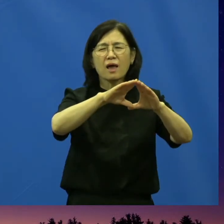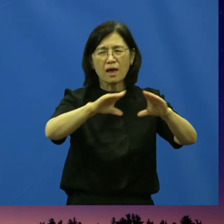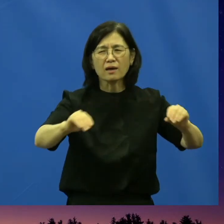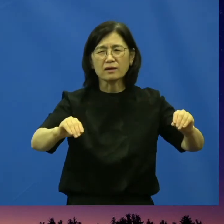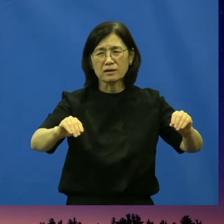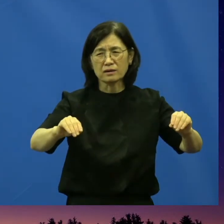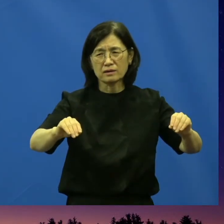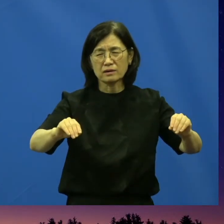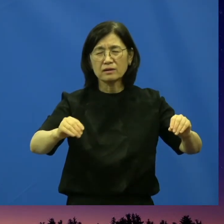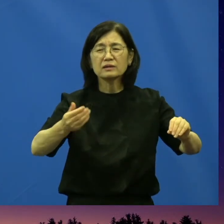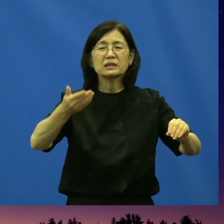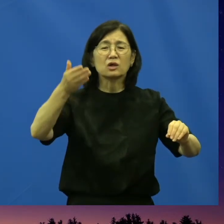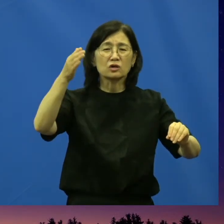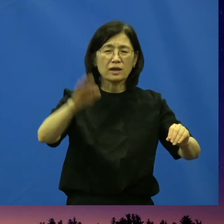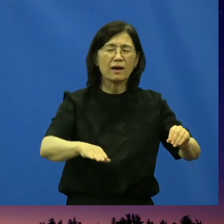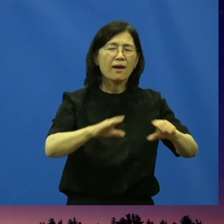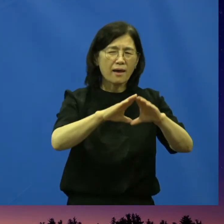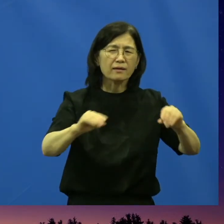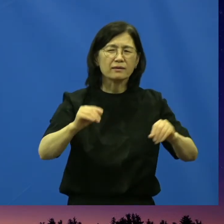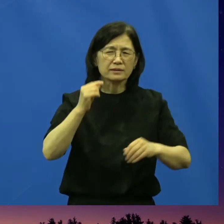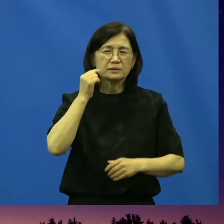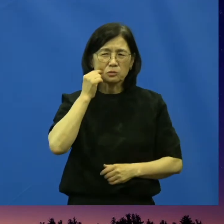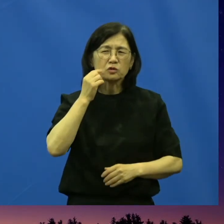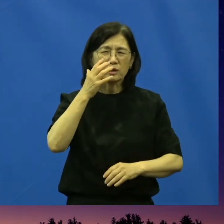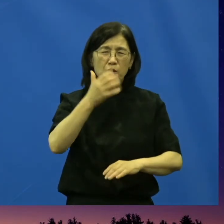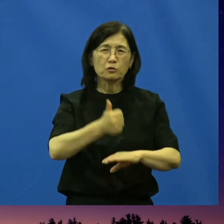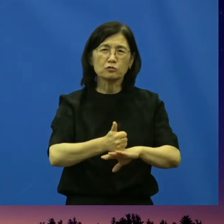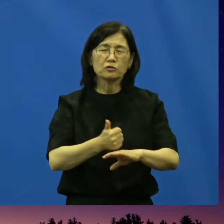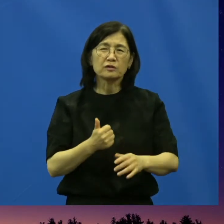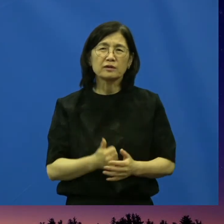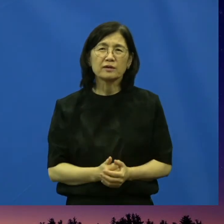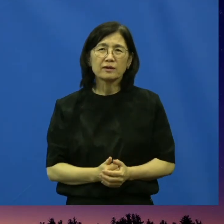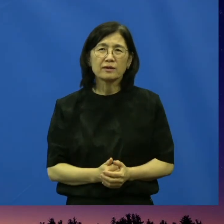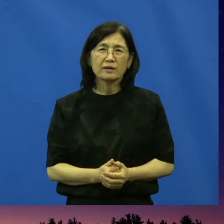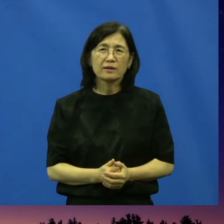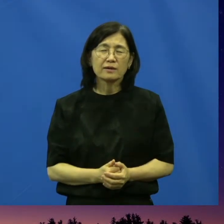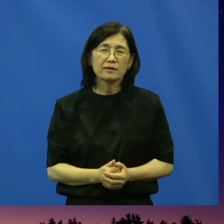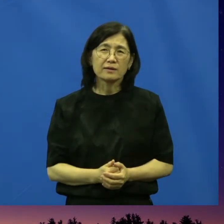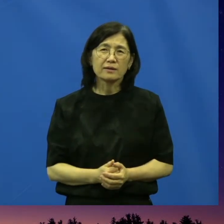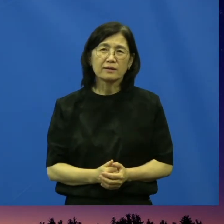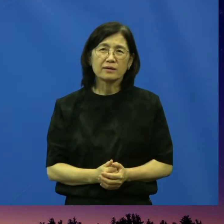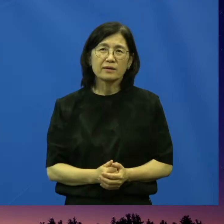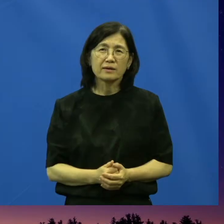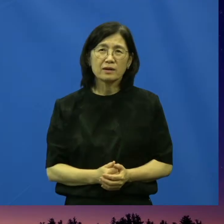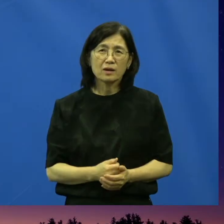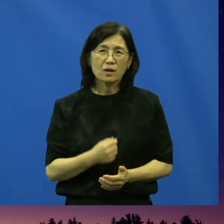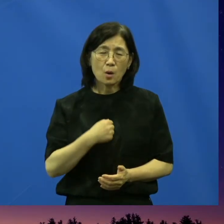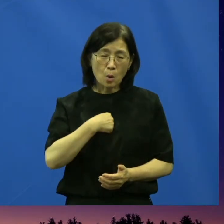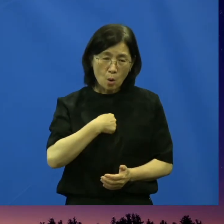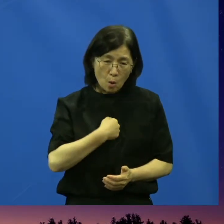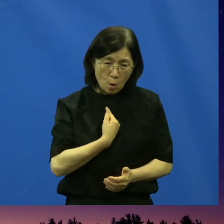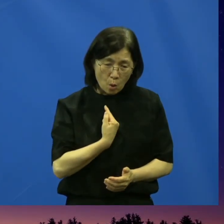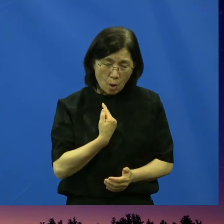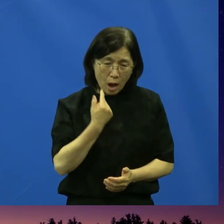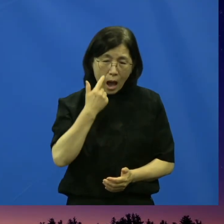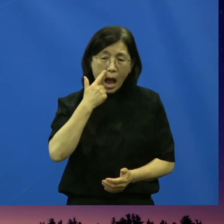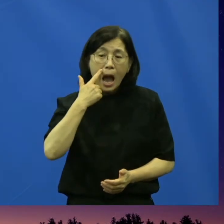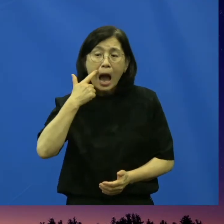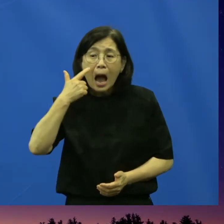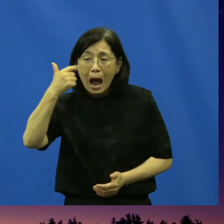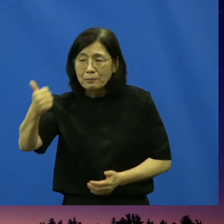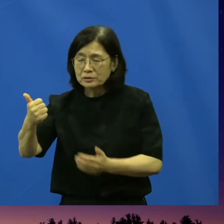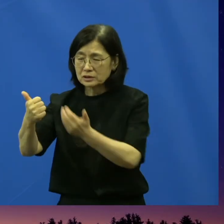모든 게 그때부터 뒤틀려져 있는 거죠. 그래서 여러분, 현대인들은 외로움에 찔려드리는 거예요. 홀로 살아가는 거예요. 홀로. 아버지를